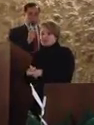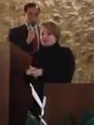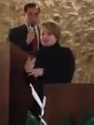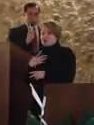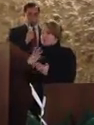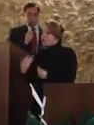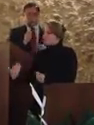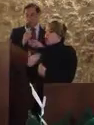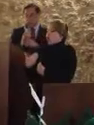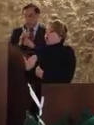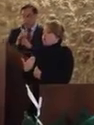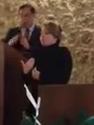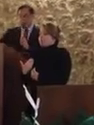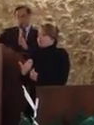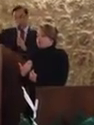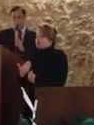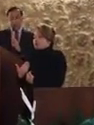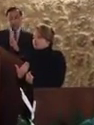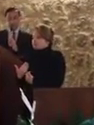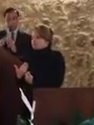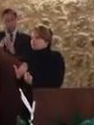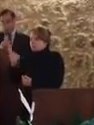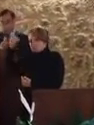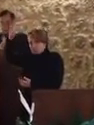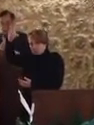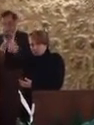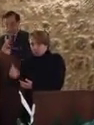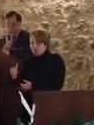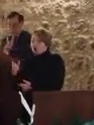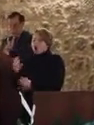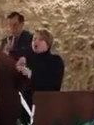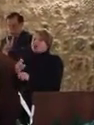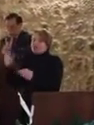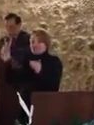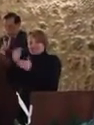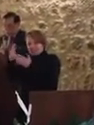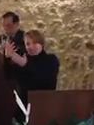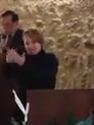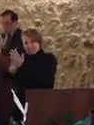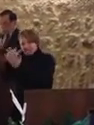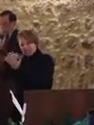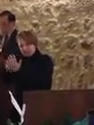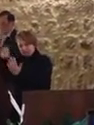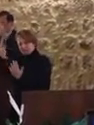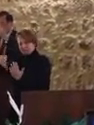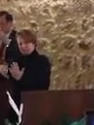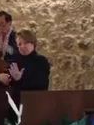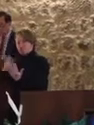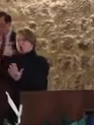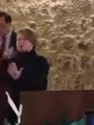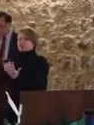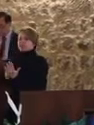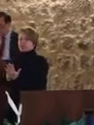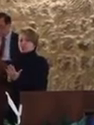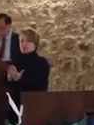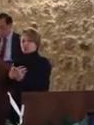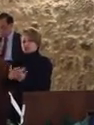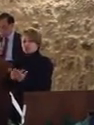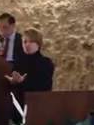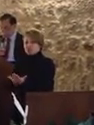molto colpito che nell'articolo di fondo del Corriere della Sera ci fosse questa osservazione: